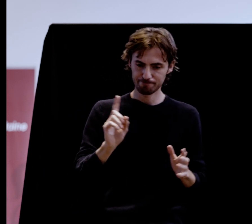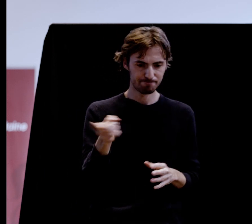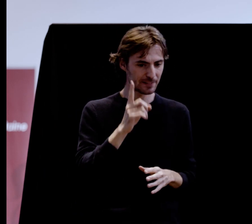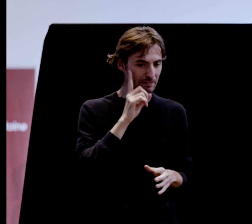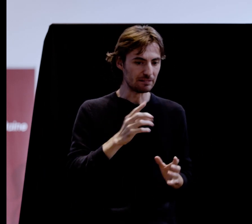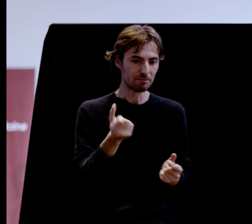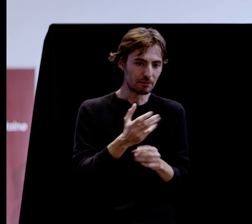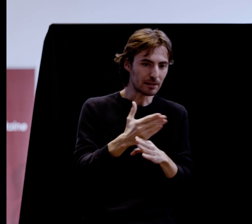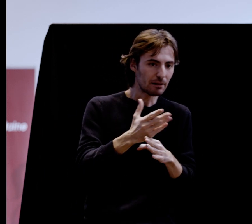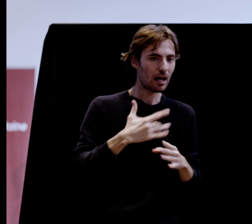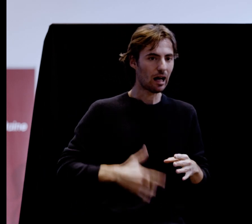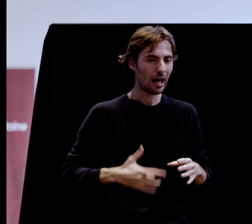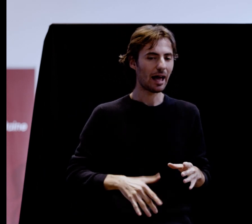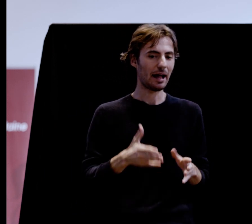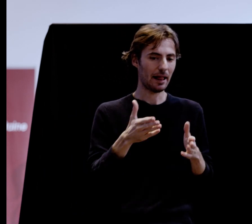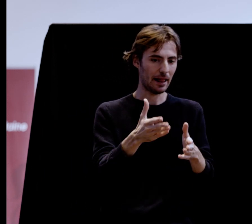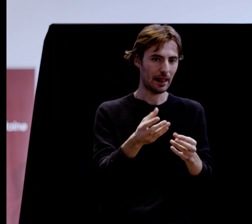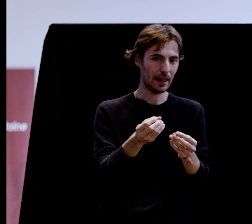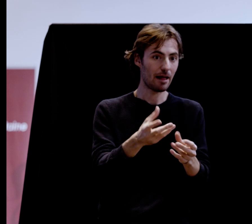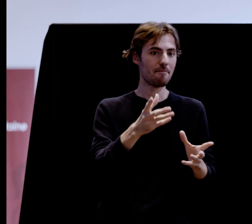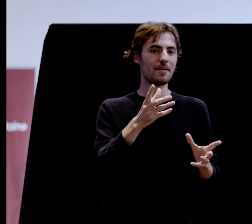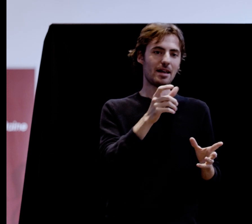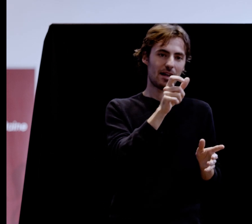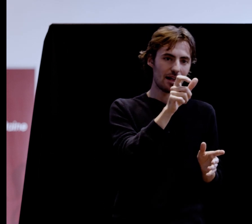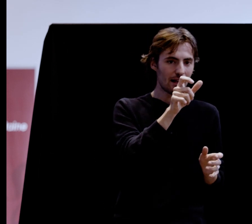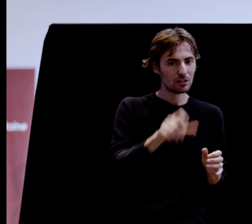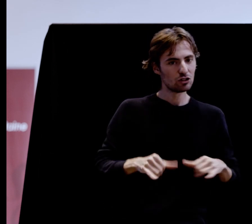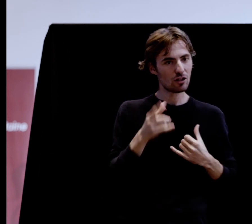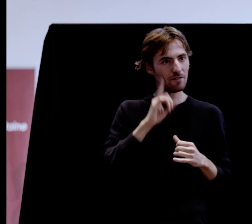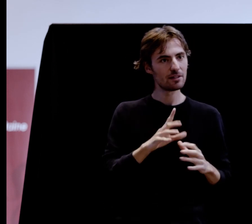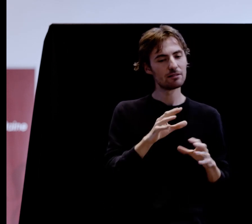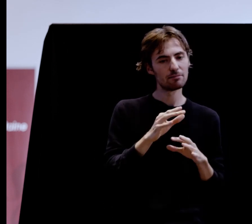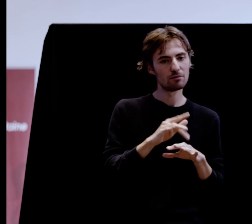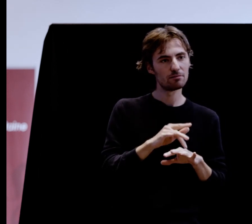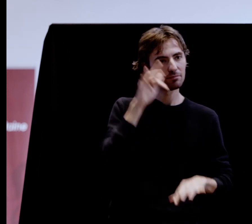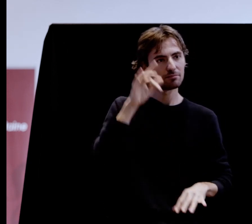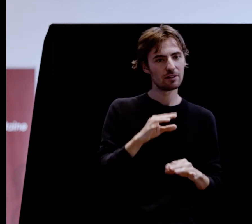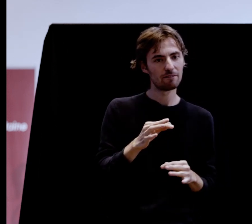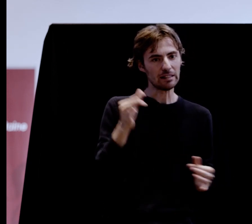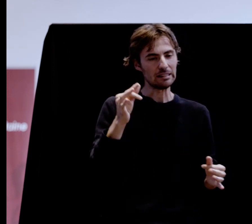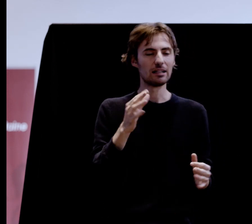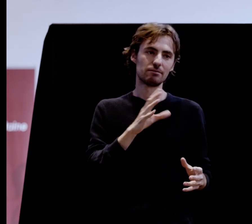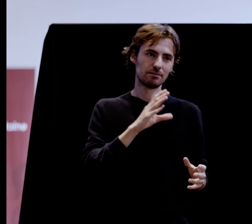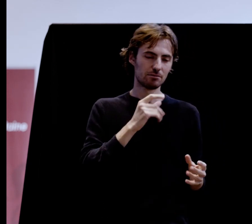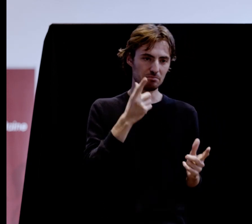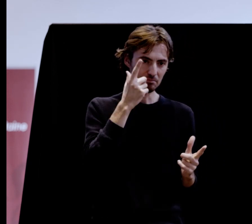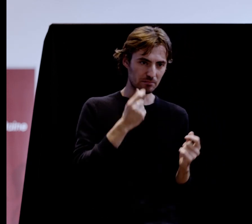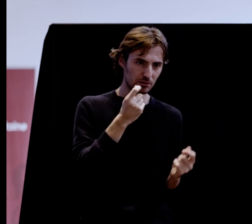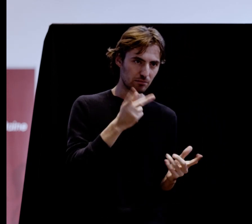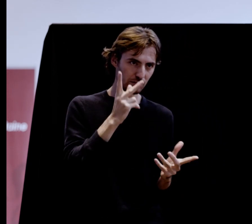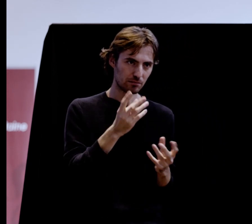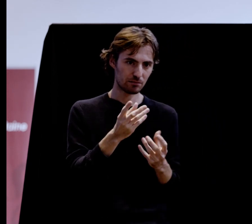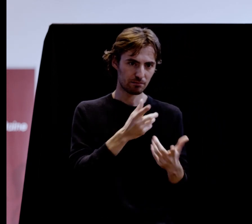un peu plus vigilant quand même chez les jeunes filles qui ont des fragilités. Et on peut se permettre en plus de planifier, d'autant